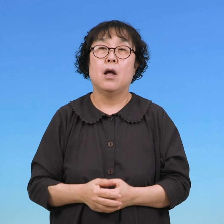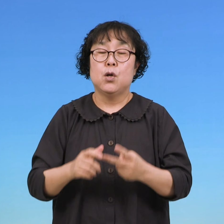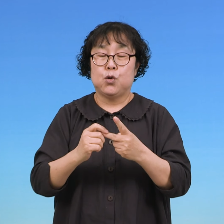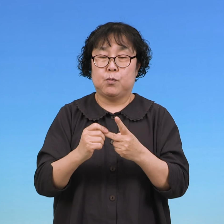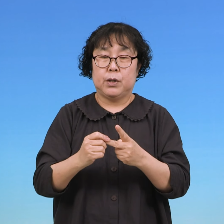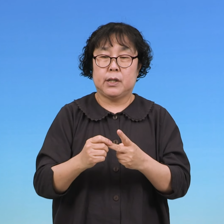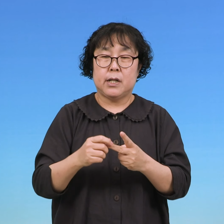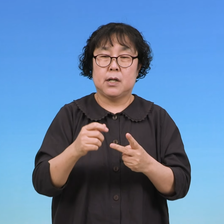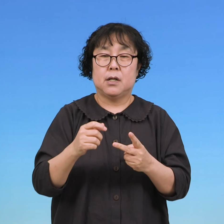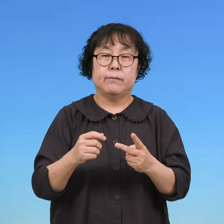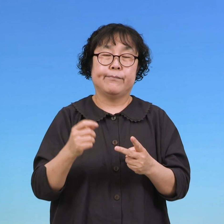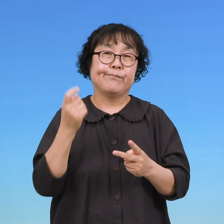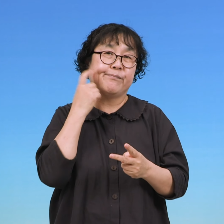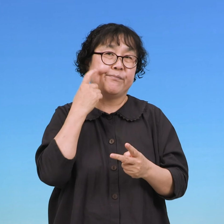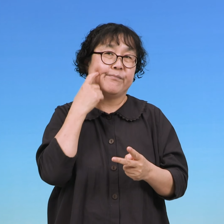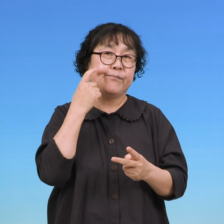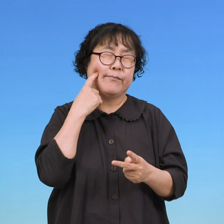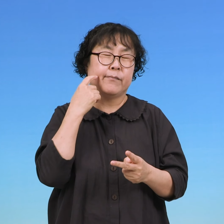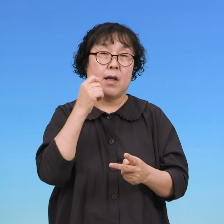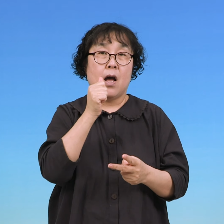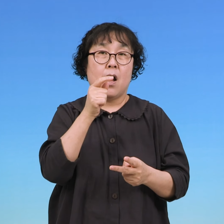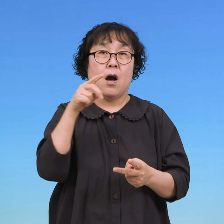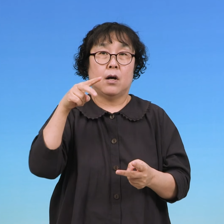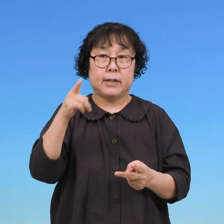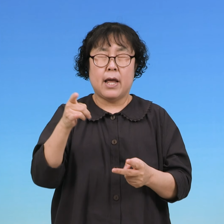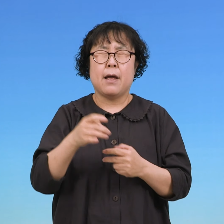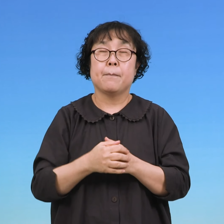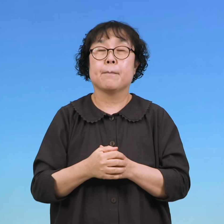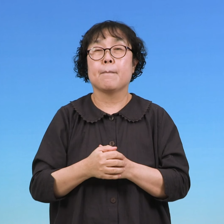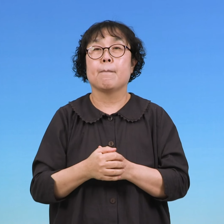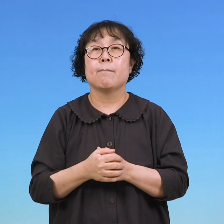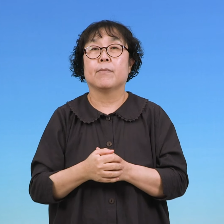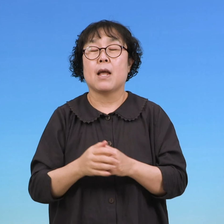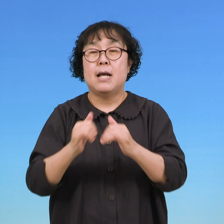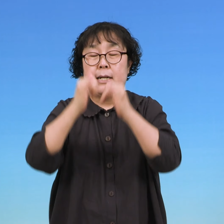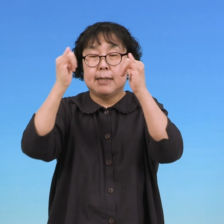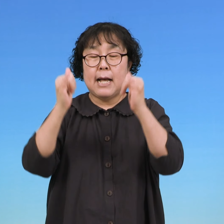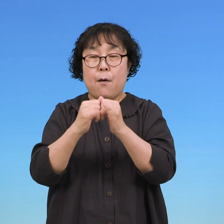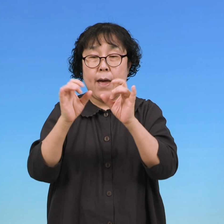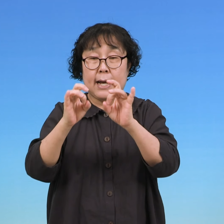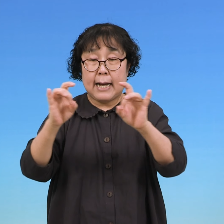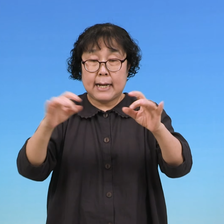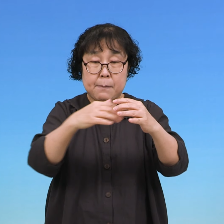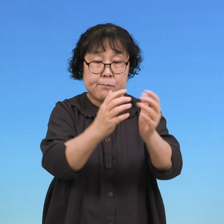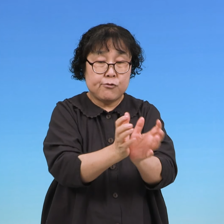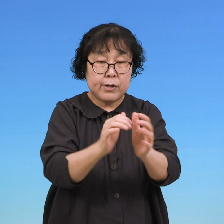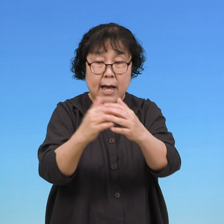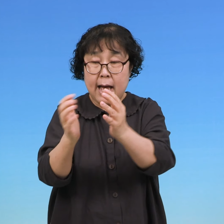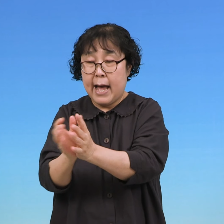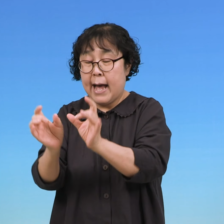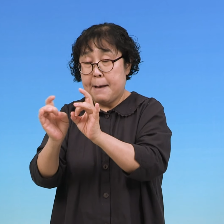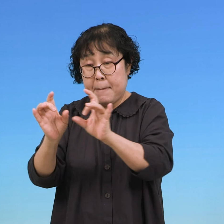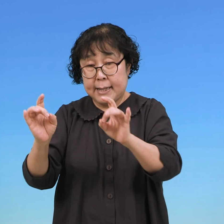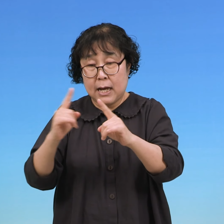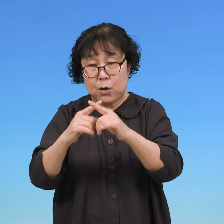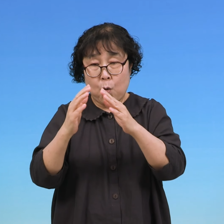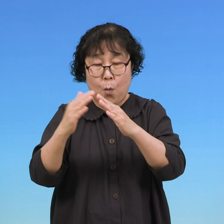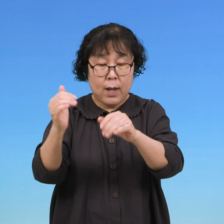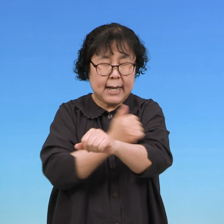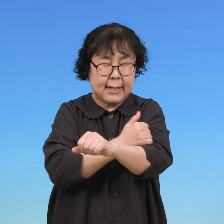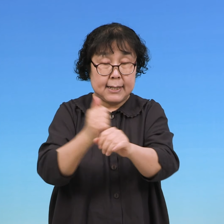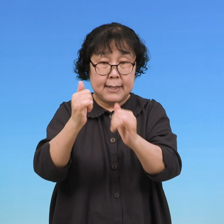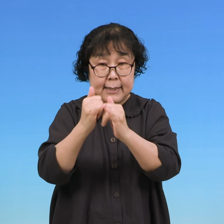두 번째 허세 설명을 다시 들어보십시오. 사회 각 분야마다 교회 다니는 사람들은 많은데 비해 그